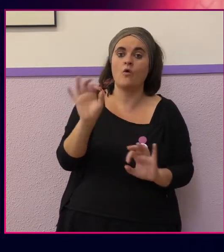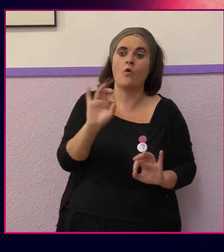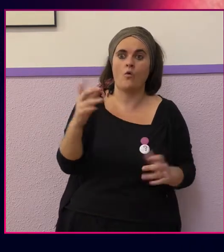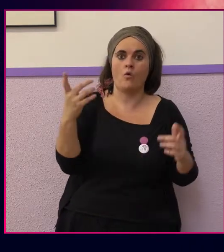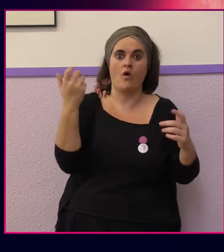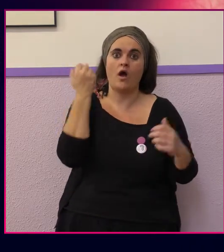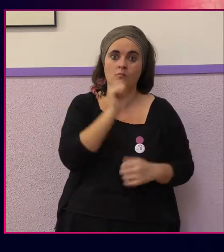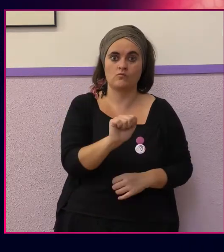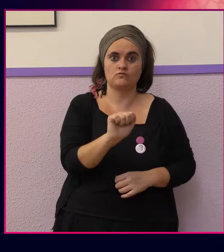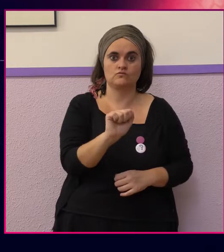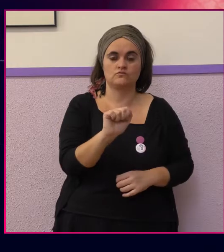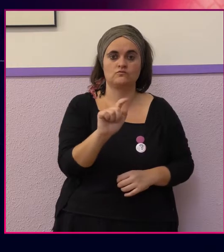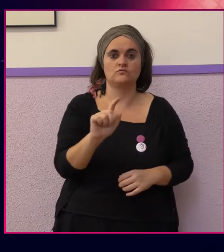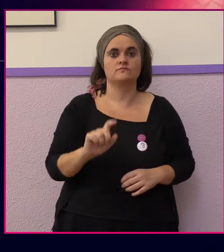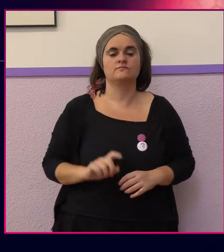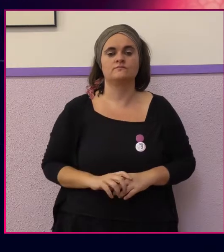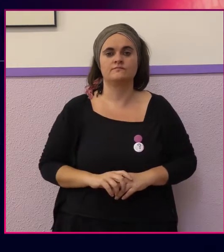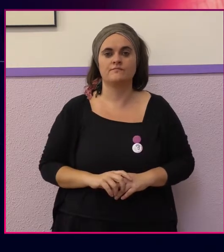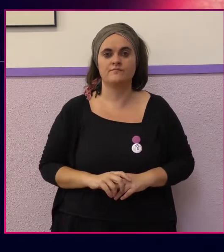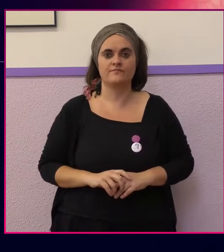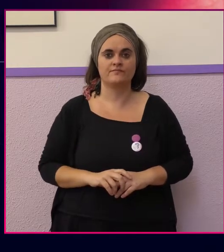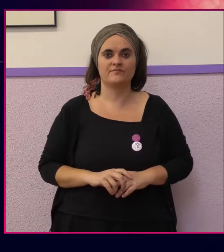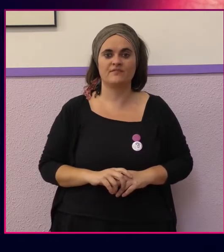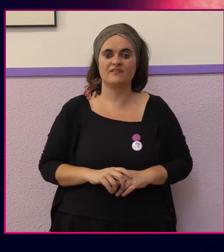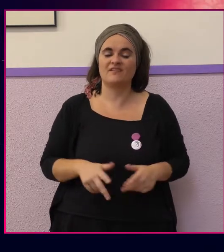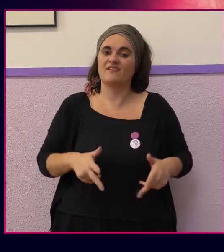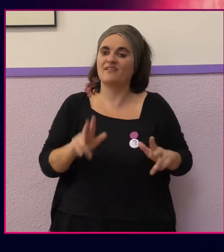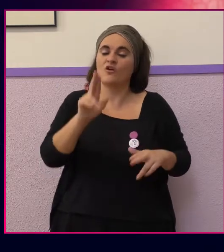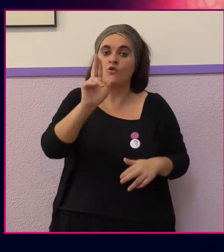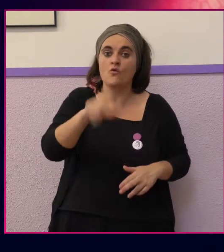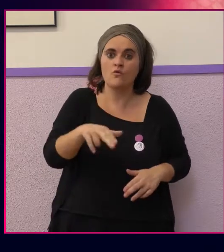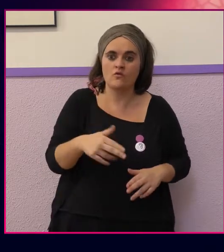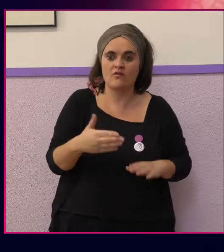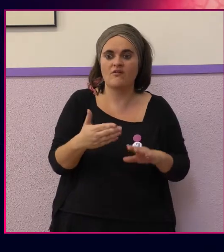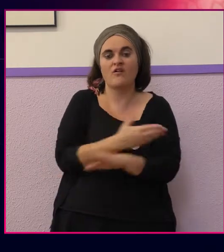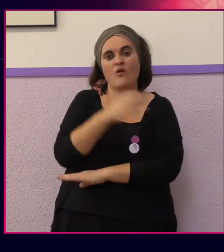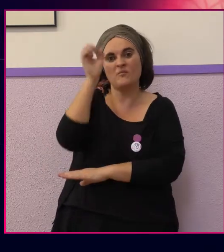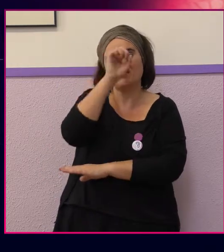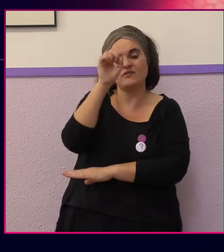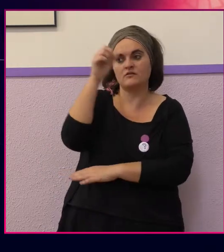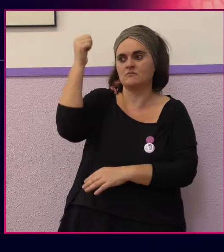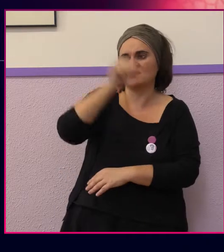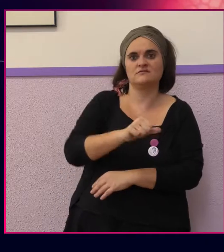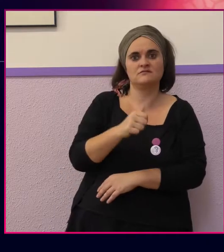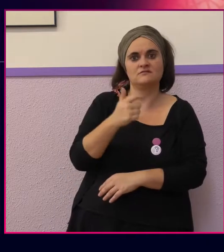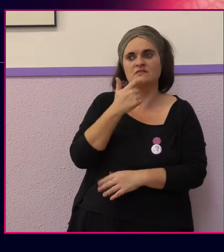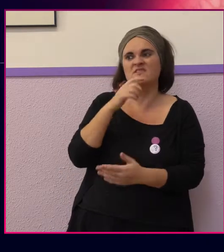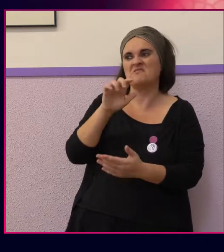da, inola ere onartu, aurreritzi matxistek emakumeen itxari